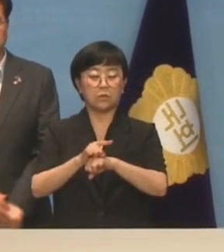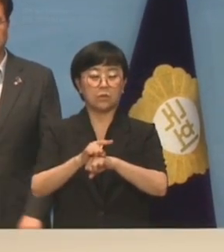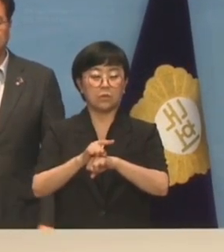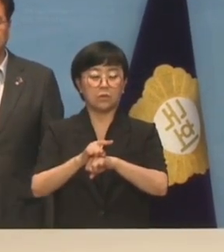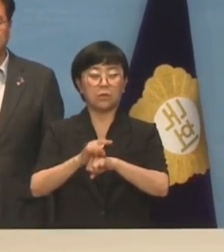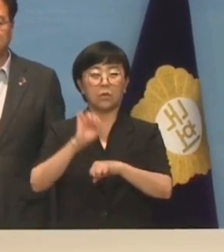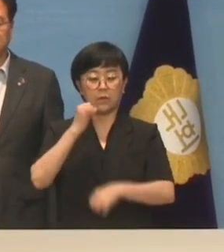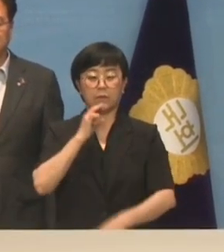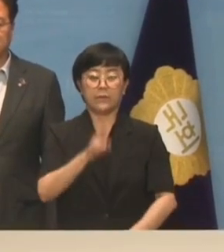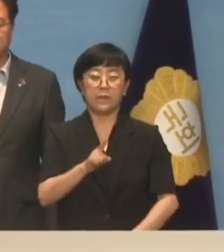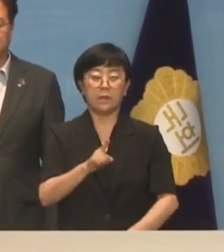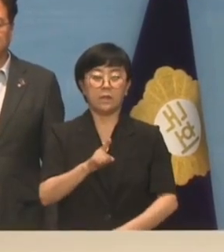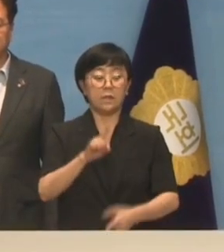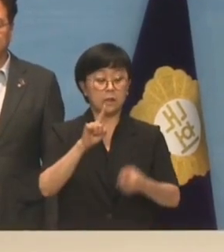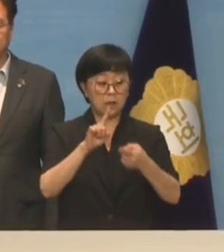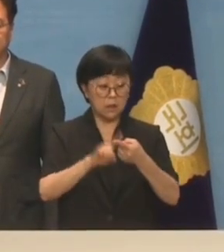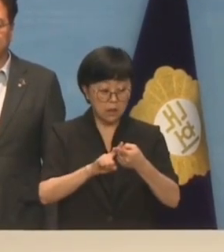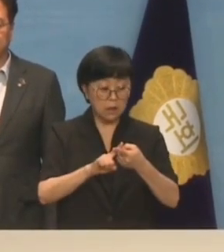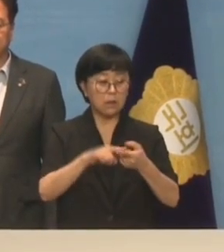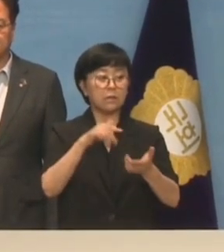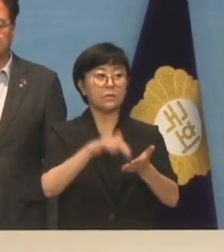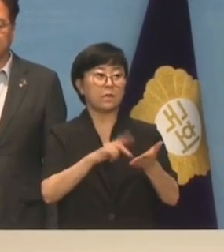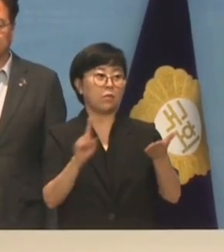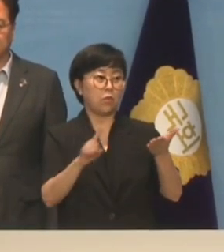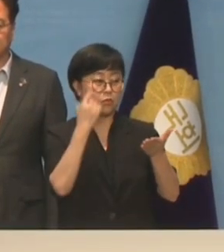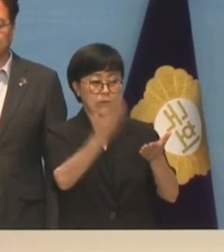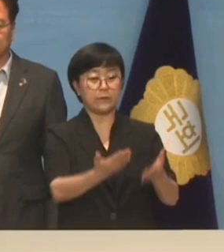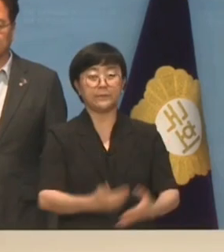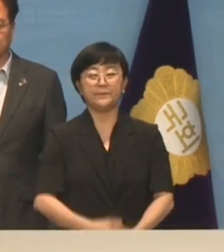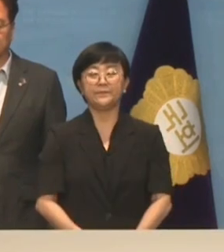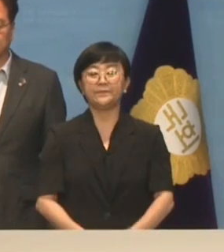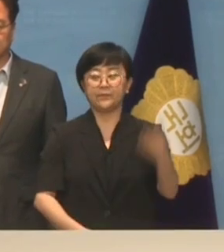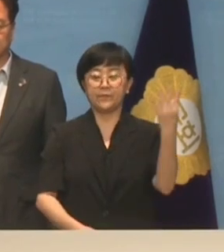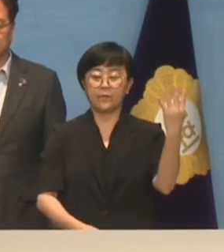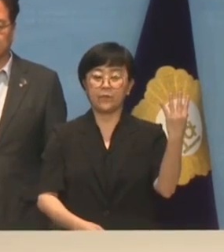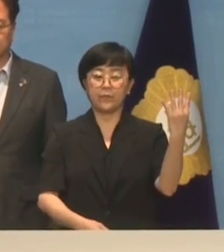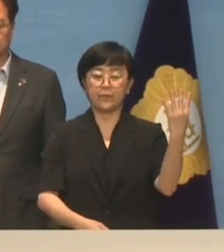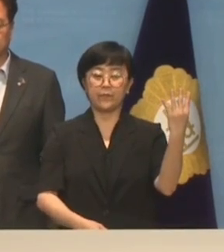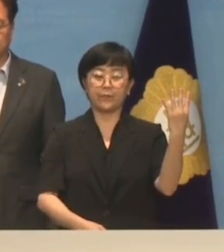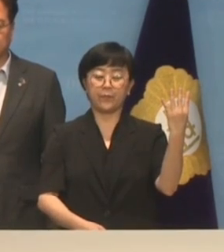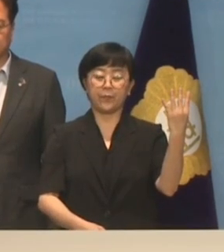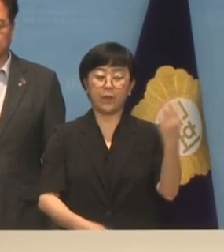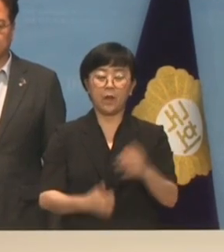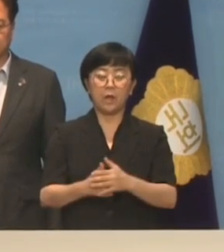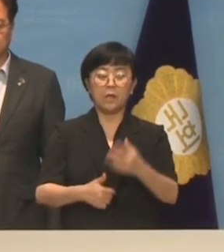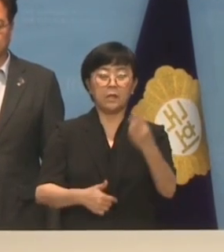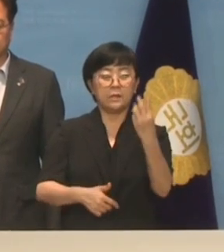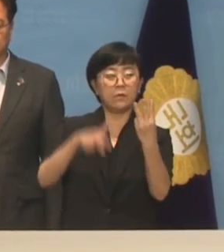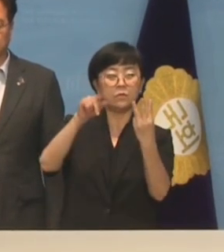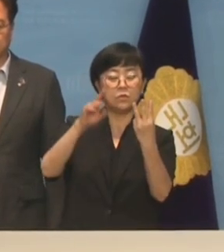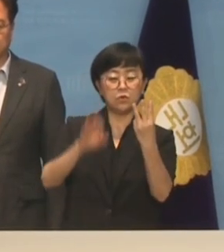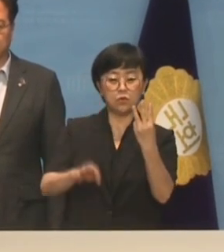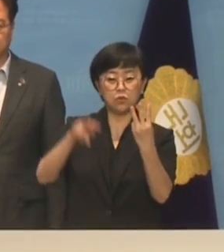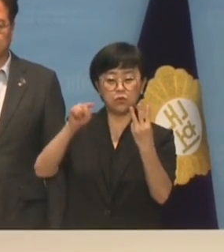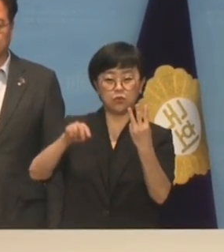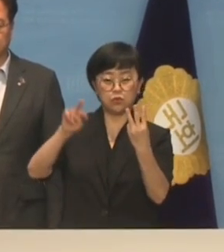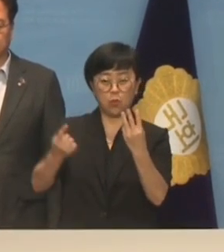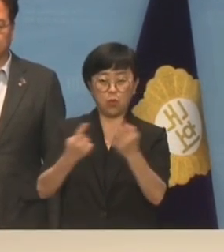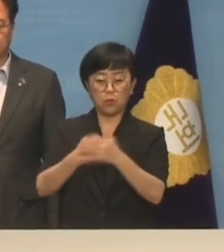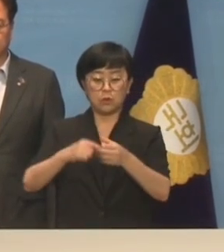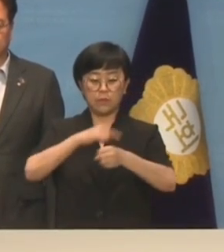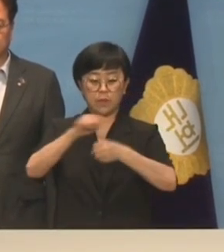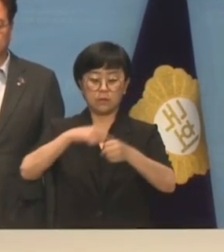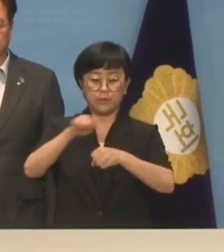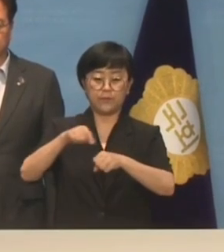보장하기 어렵다고 보는데 이에 대한 입장은 무엇입니까? 4. 삼중수소 및 기타 방사성